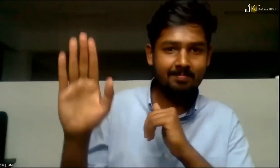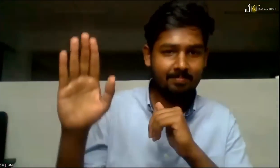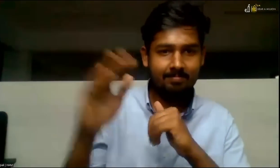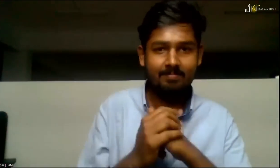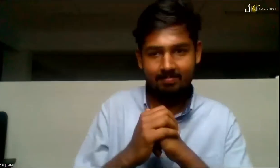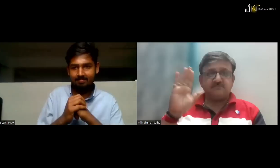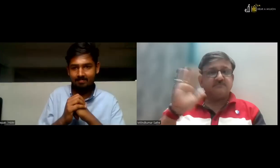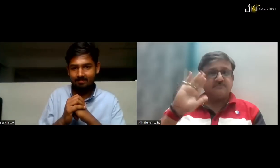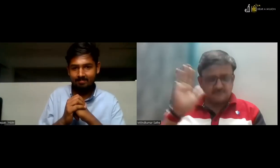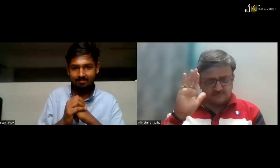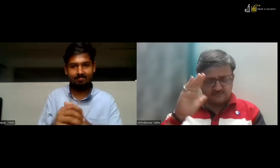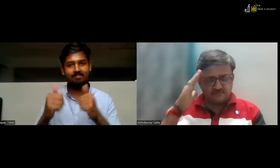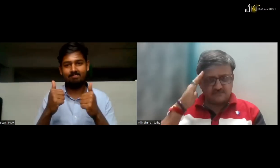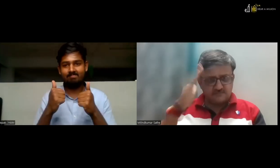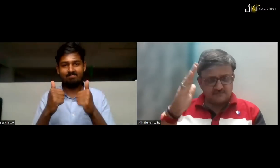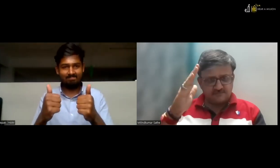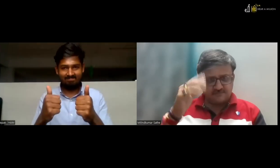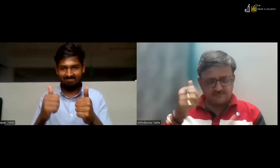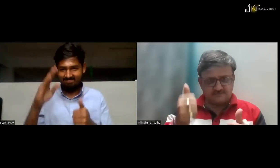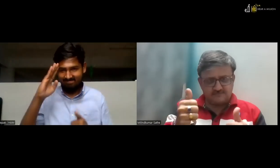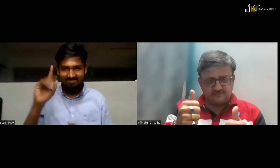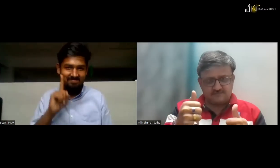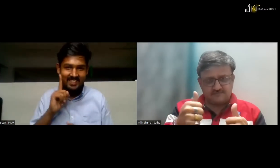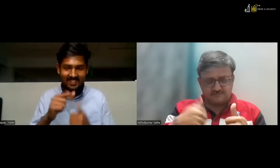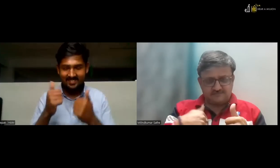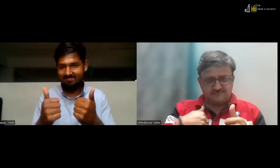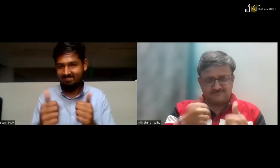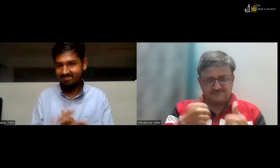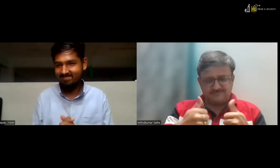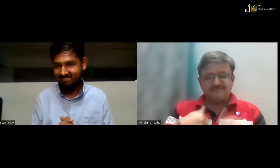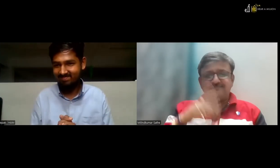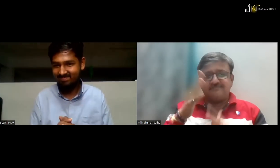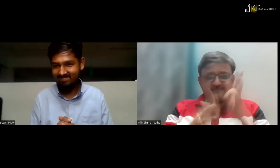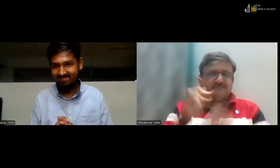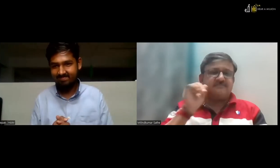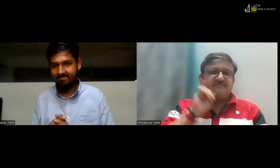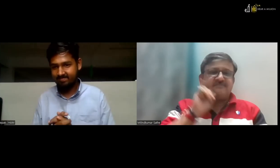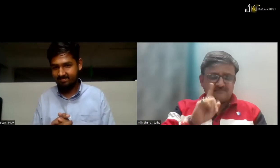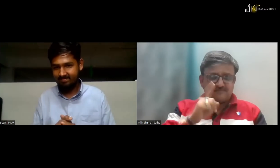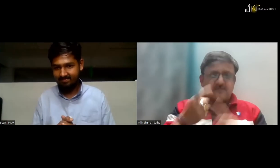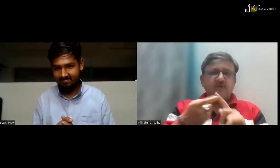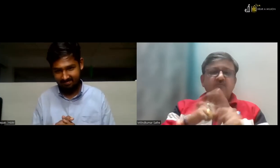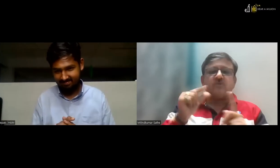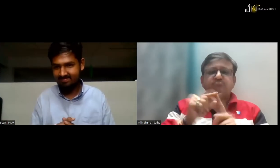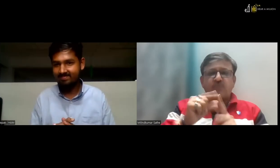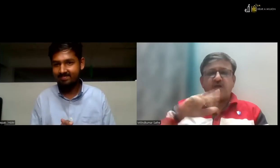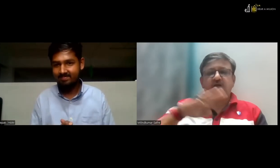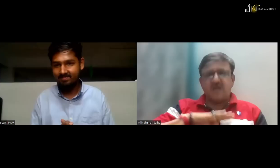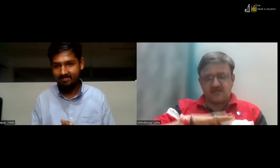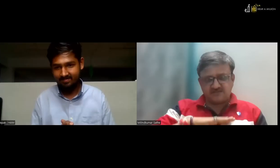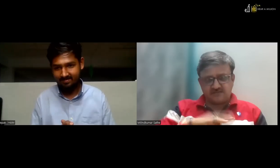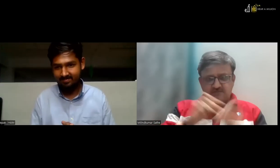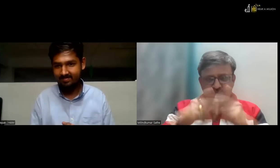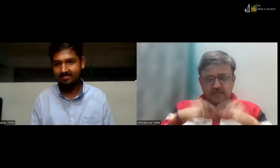no restaurant soup at home आजकल फैमिली का ख्याल रखना कितना जरूरी है और वो छोटी छोटी चीजों से फर्क होता